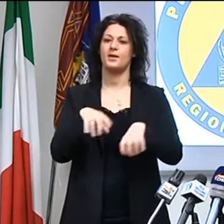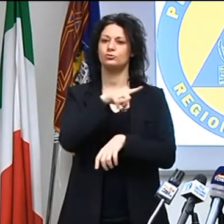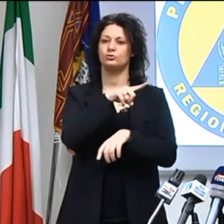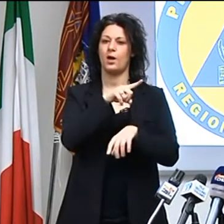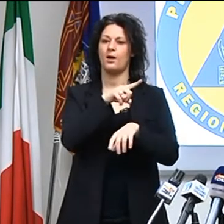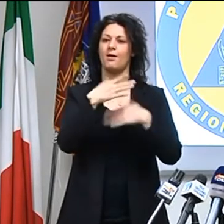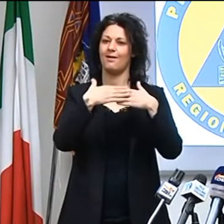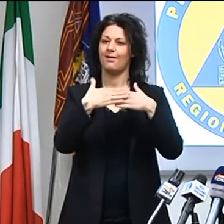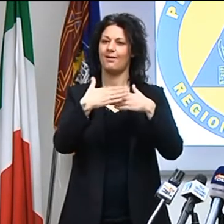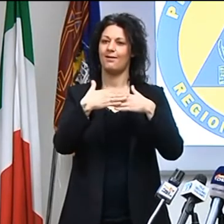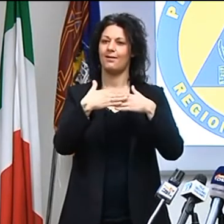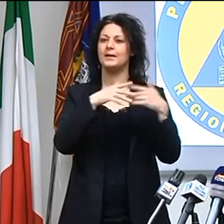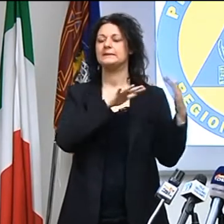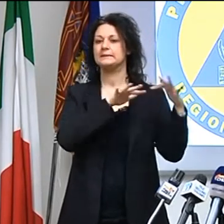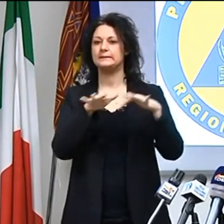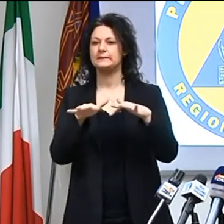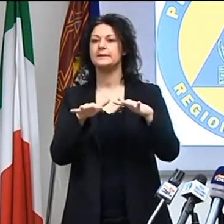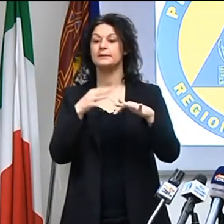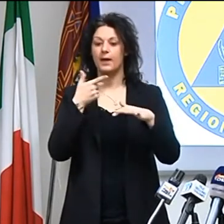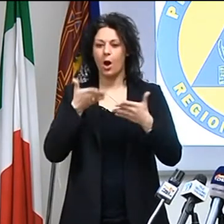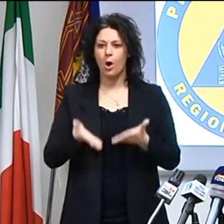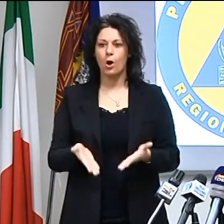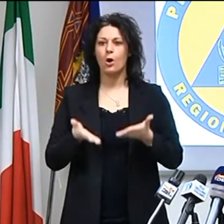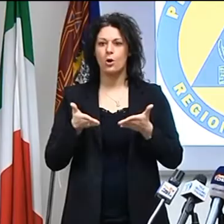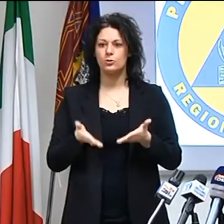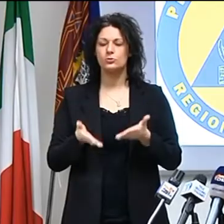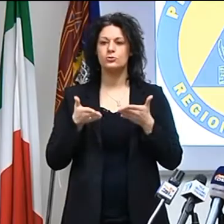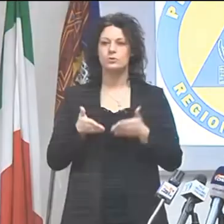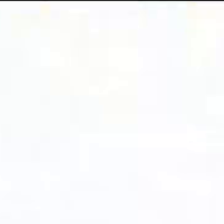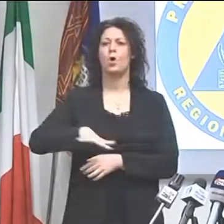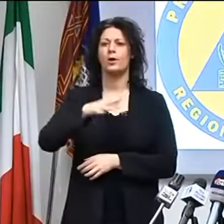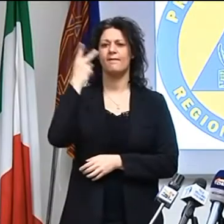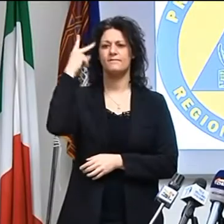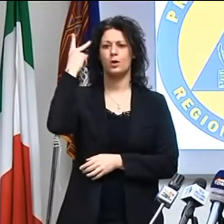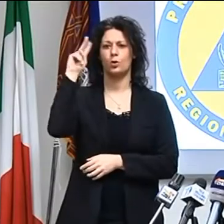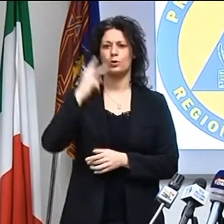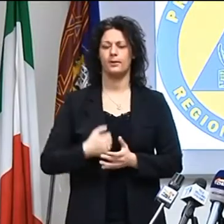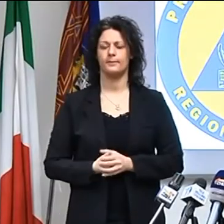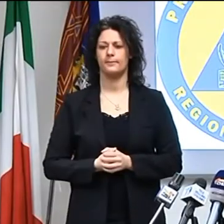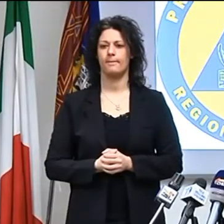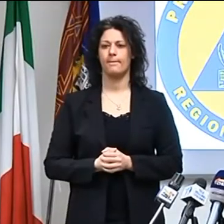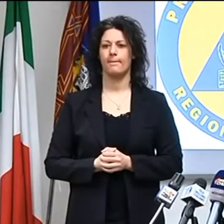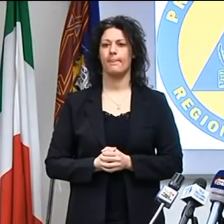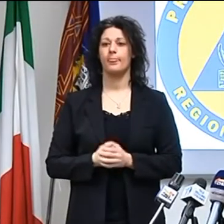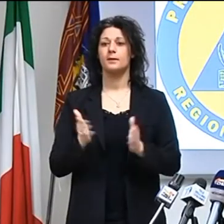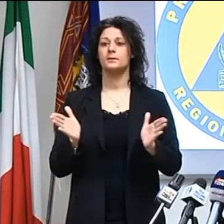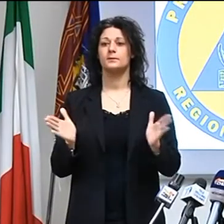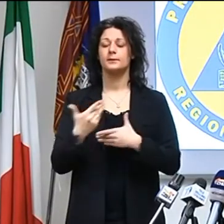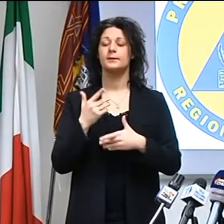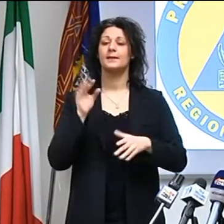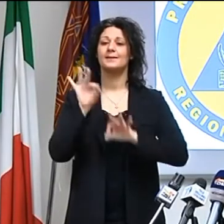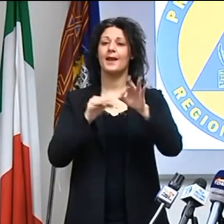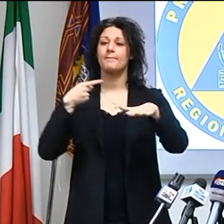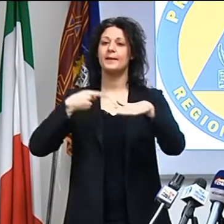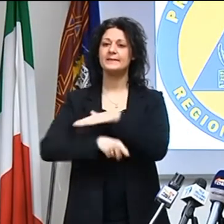è la realtà che ricovera più pazienti al giorno. Abbiamo le terapie intensive